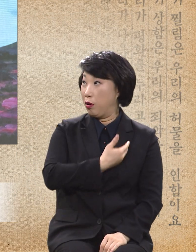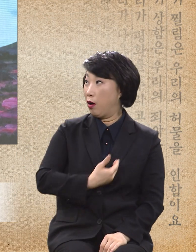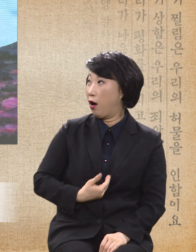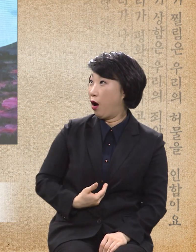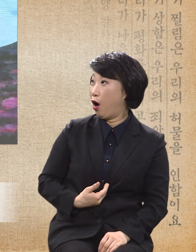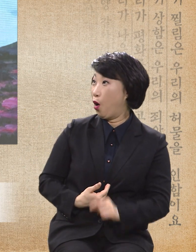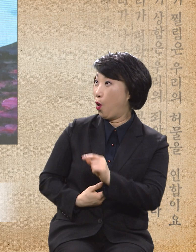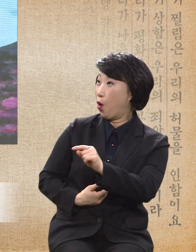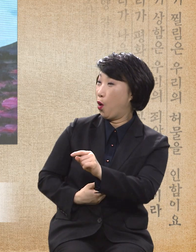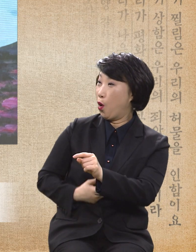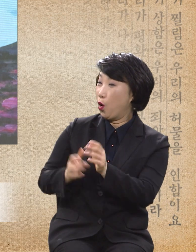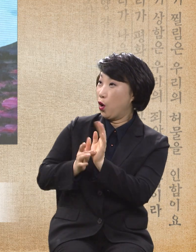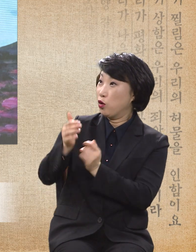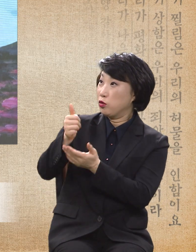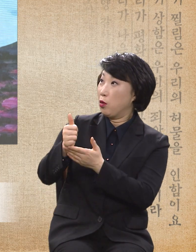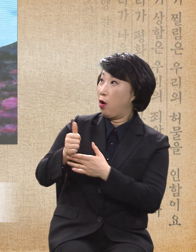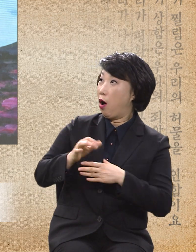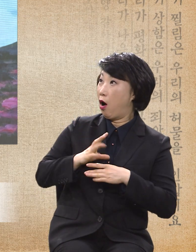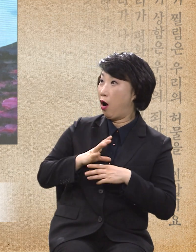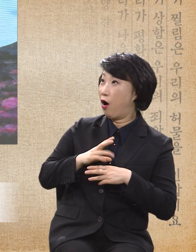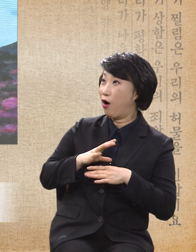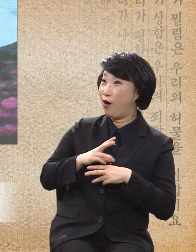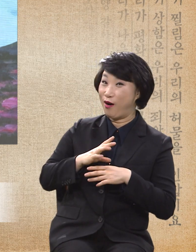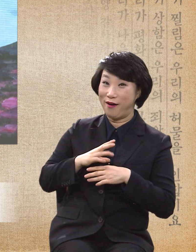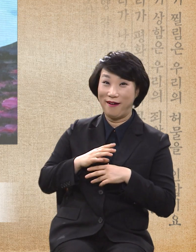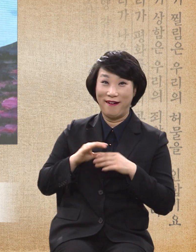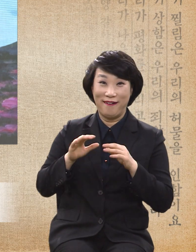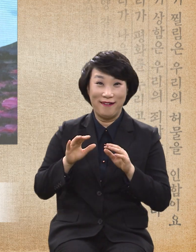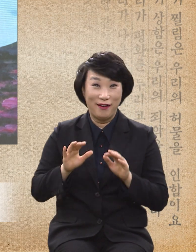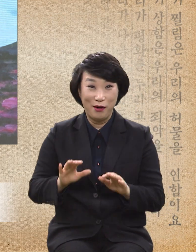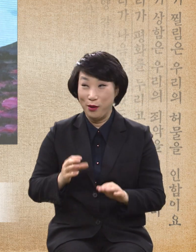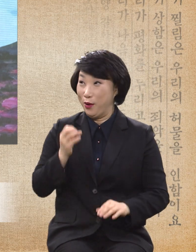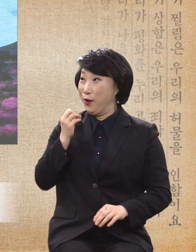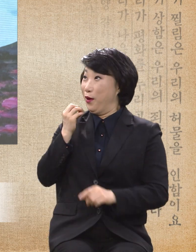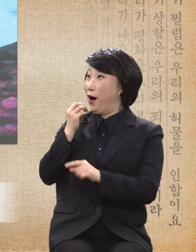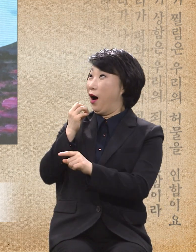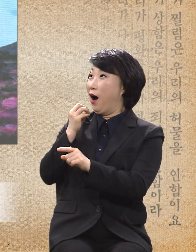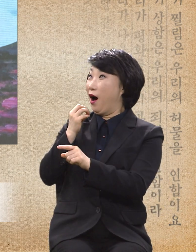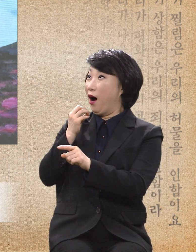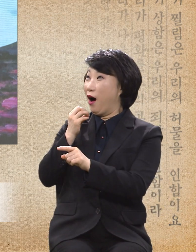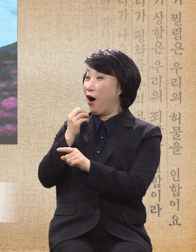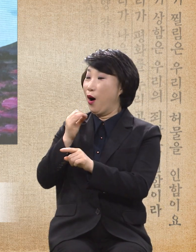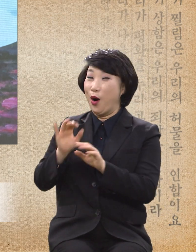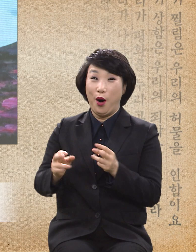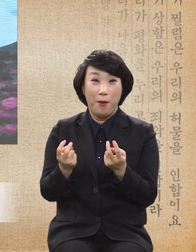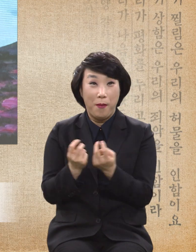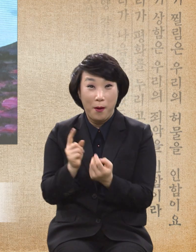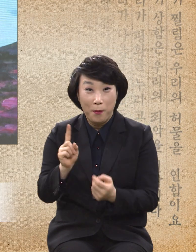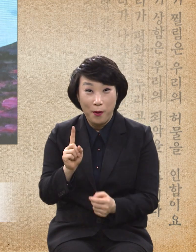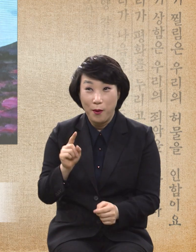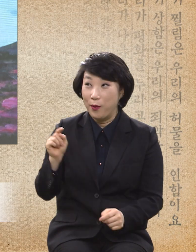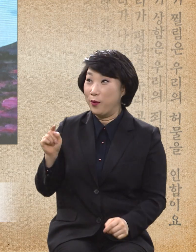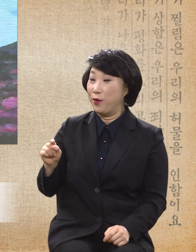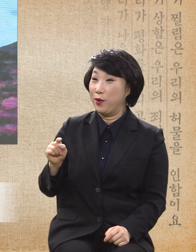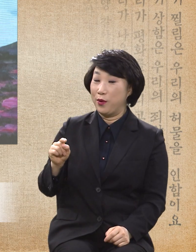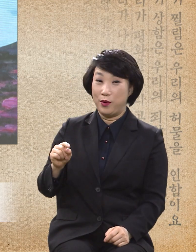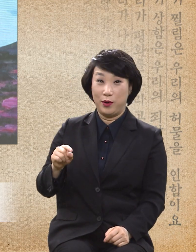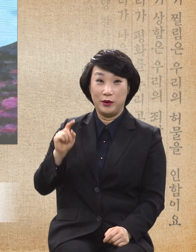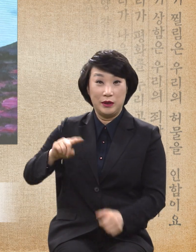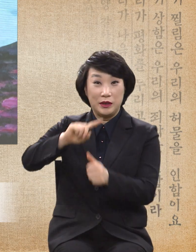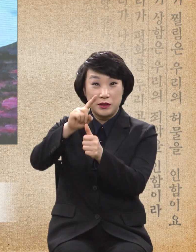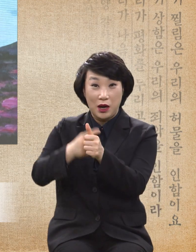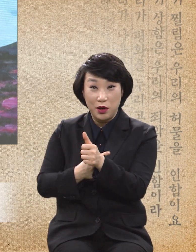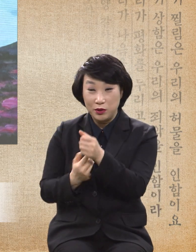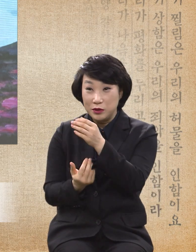제자들이 그 예수님을 무서워합니다. 이야, 어떻게 이